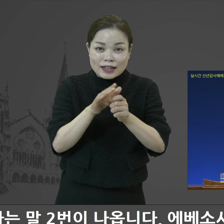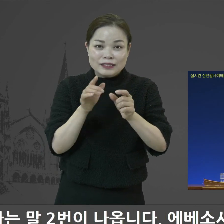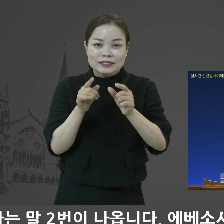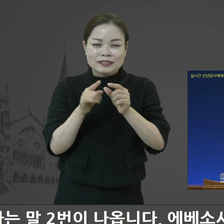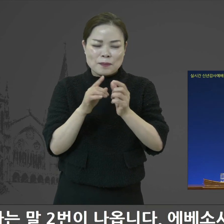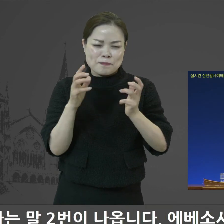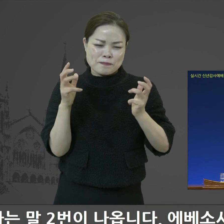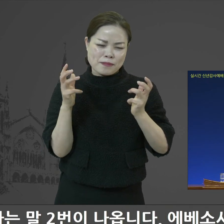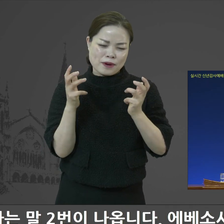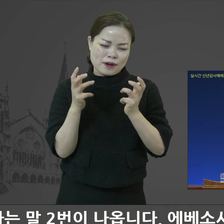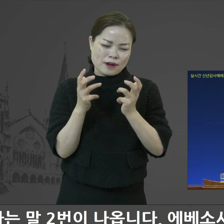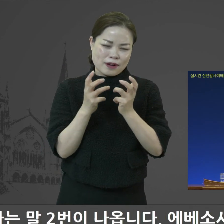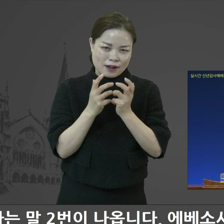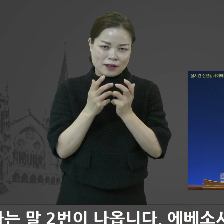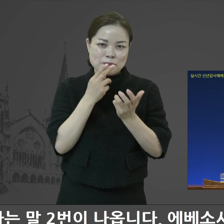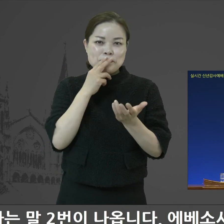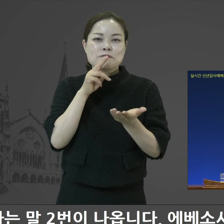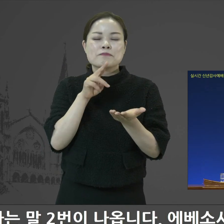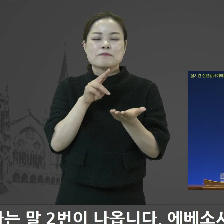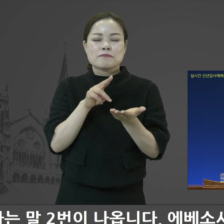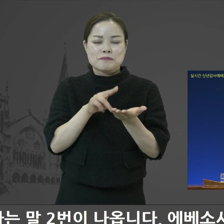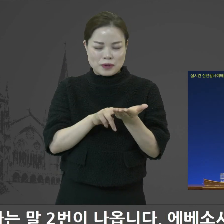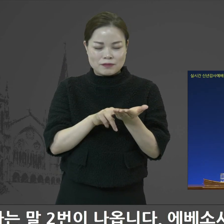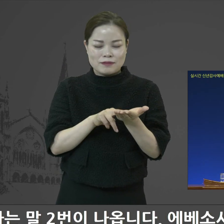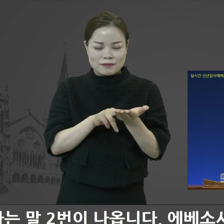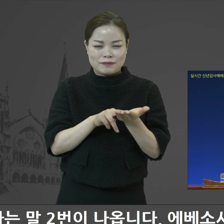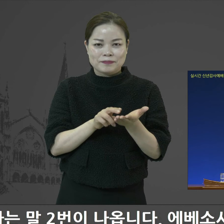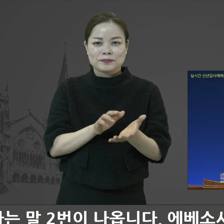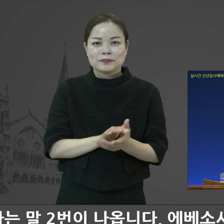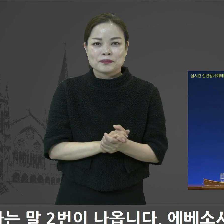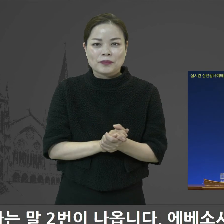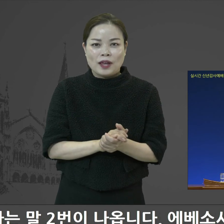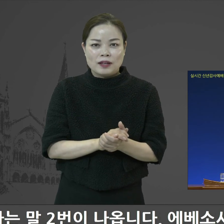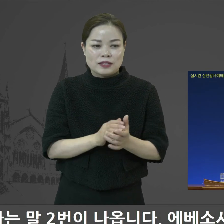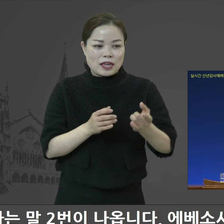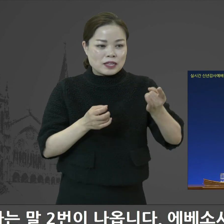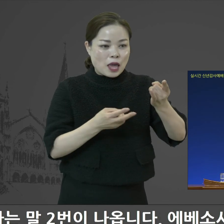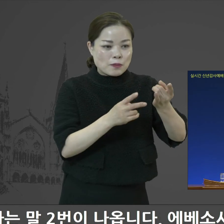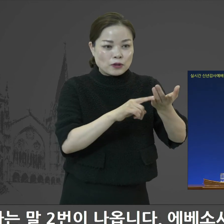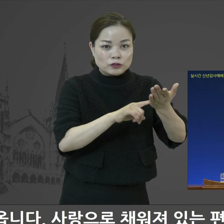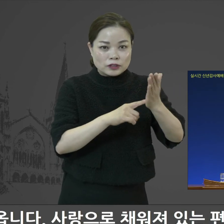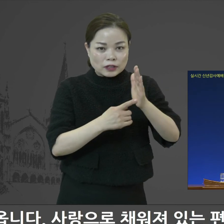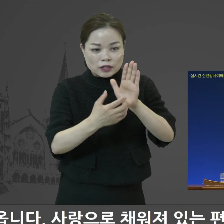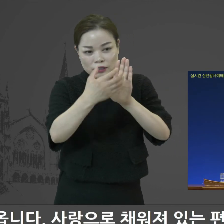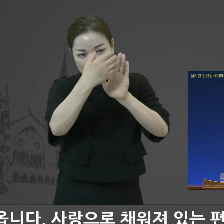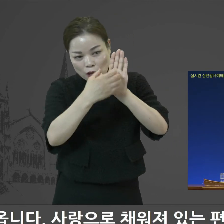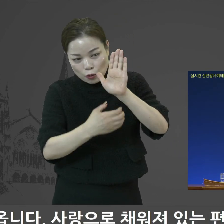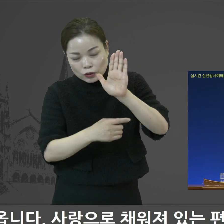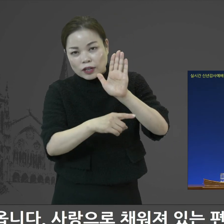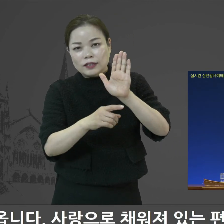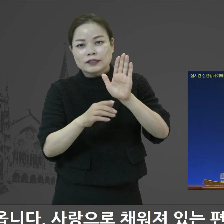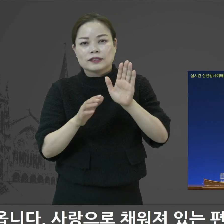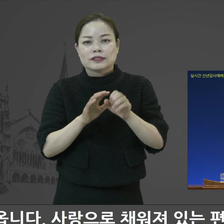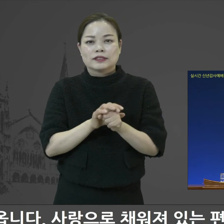사랑으로 채워져 있는 이 편지라고 해도 과언이 아닙니다. 에베소서에 나오는 사랑을 총정리하면 두 가지인데,